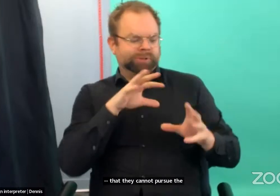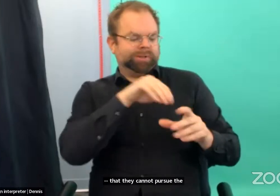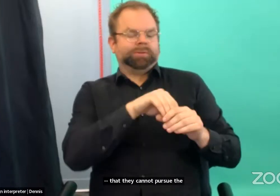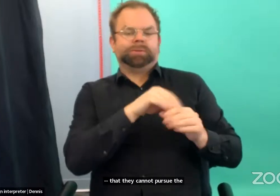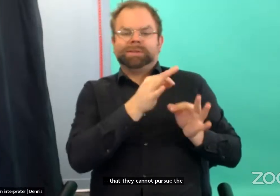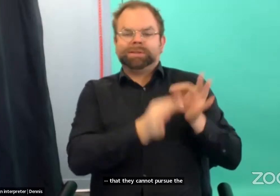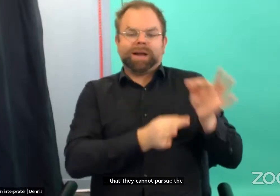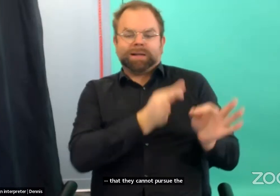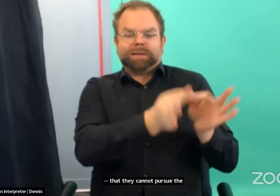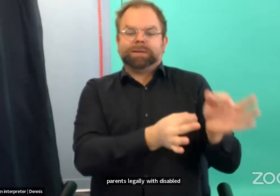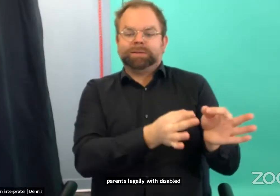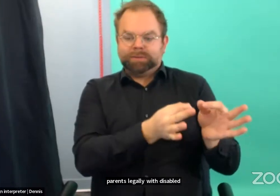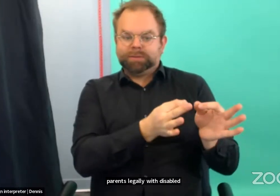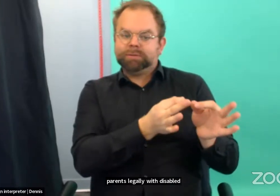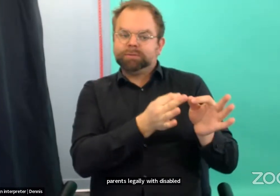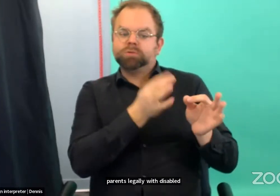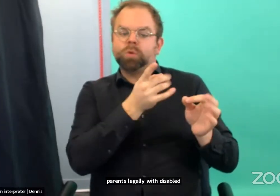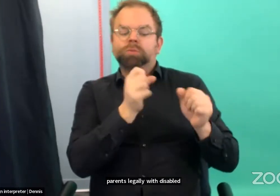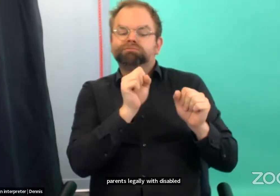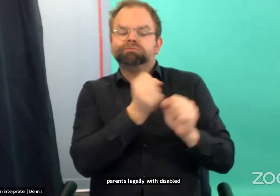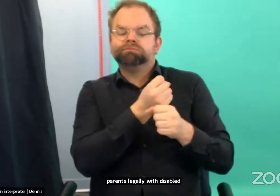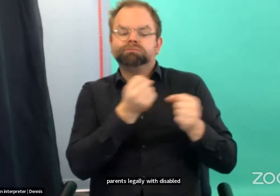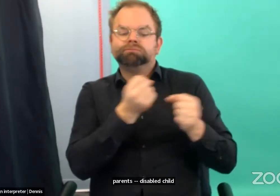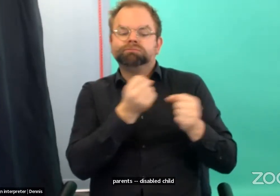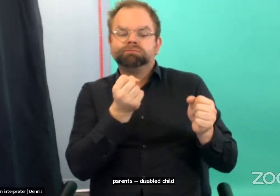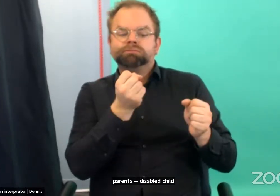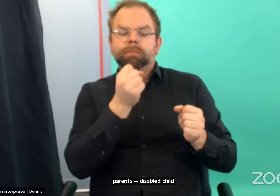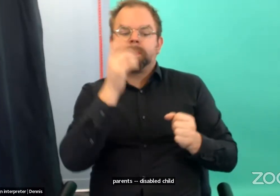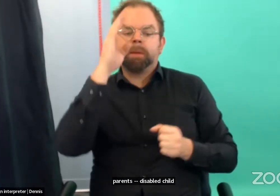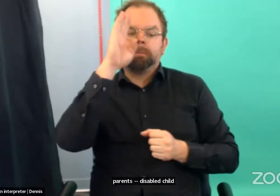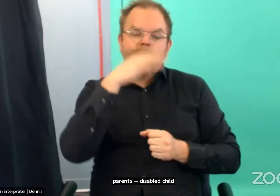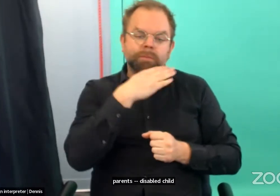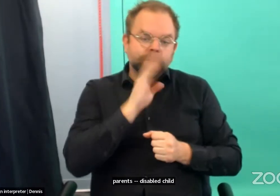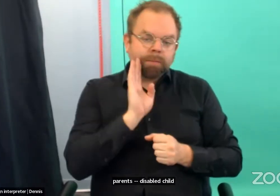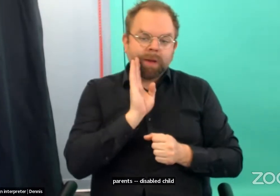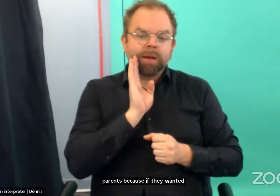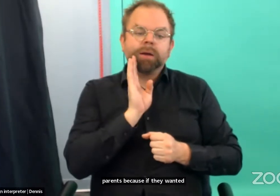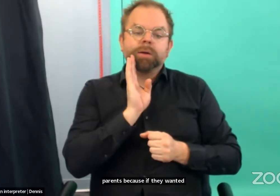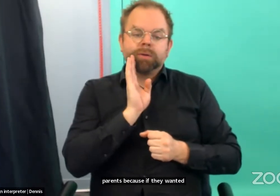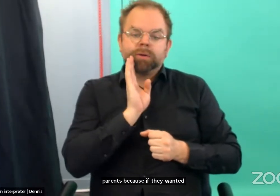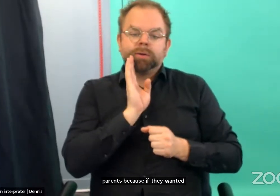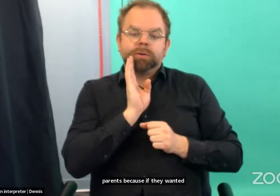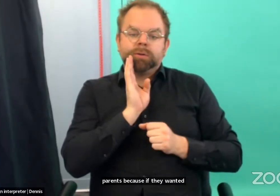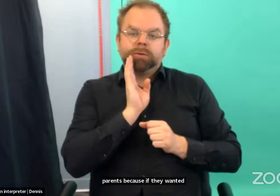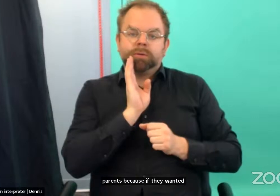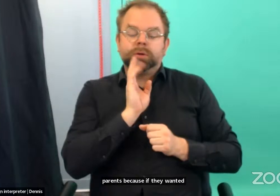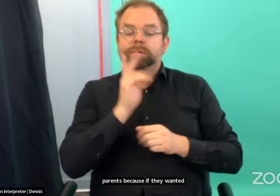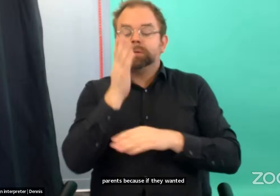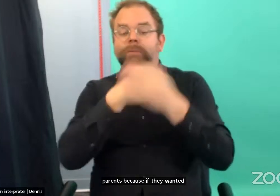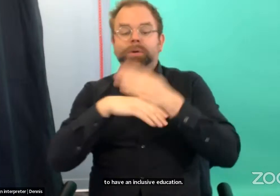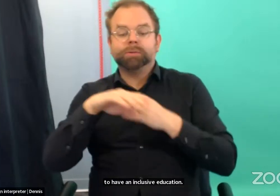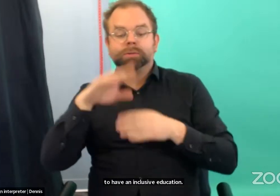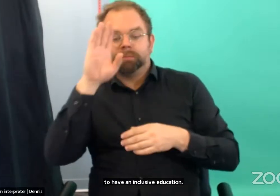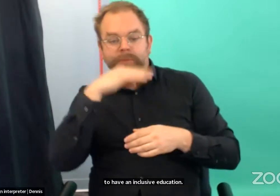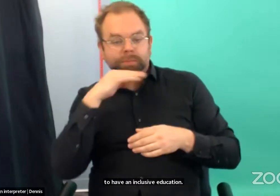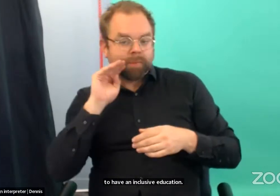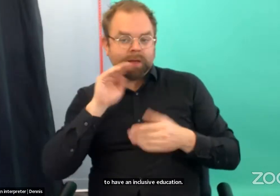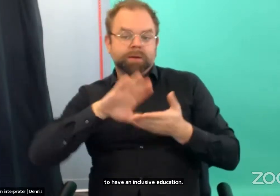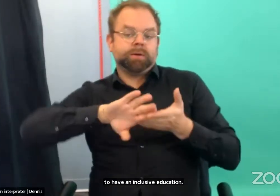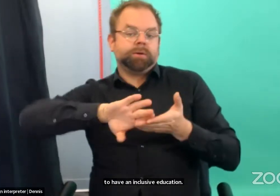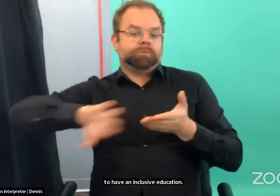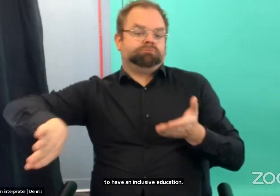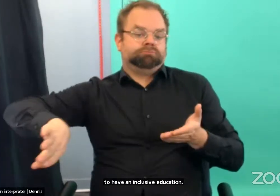una educación inclusiva en igualdad de condiciones. De manera que nosotros invitamos a todos los estados parte a